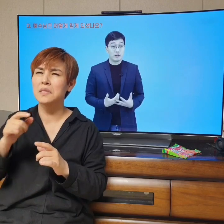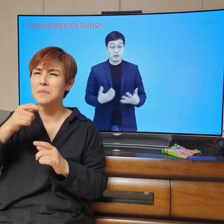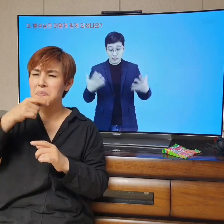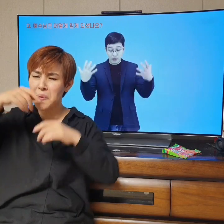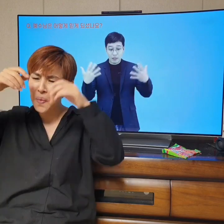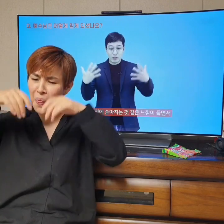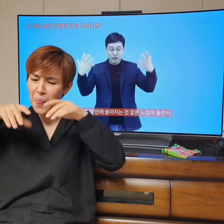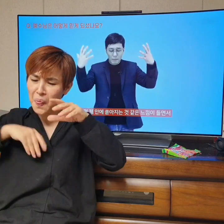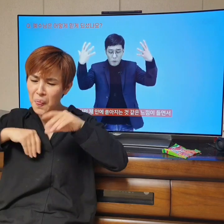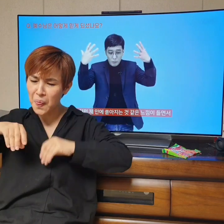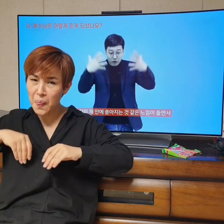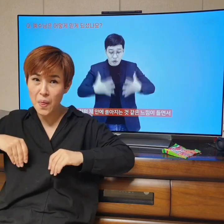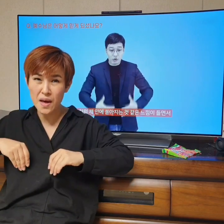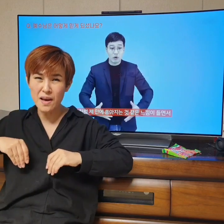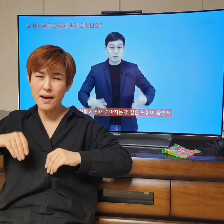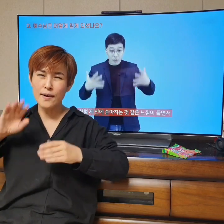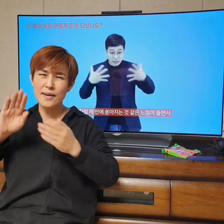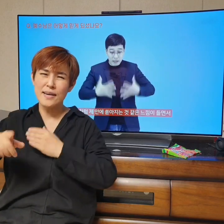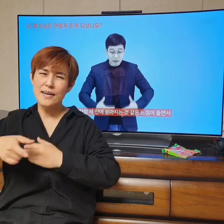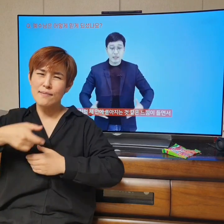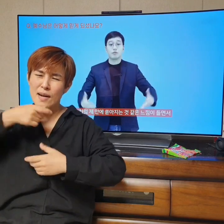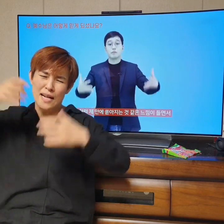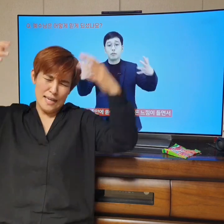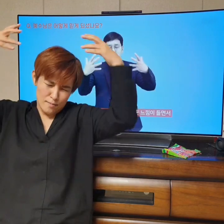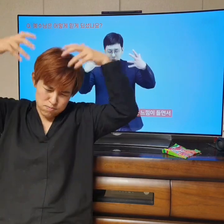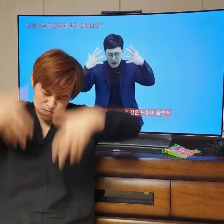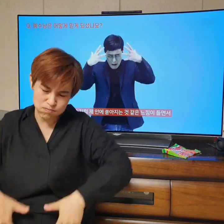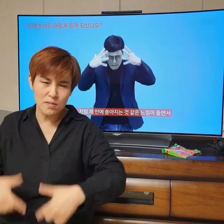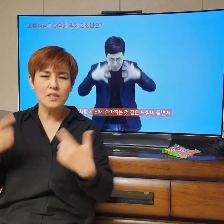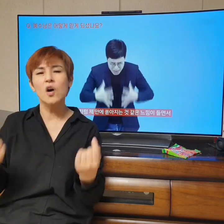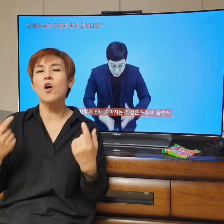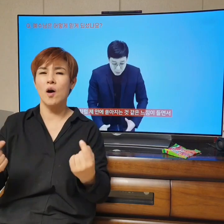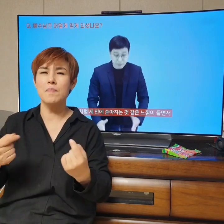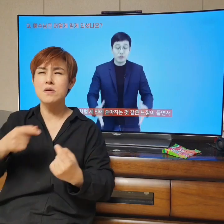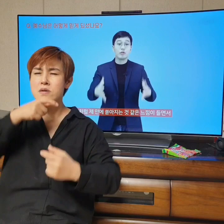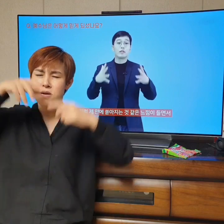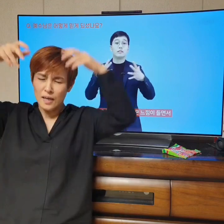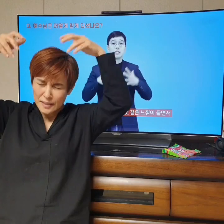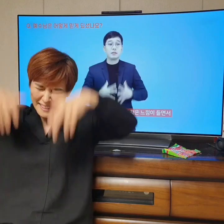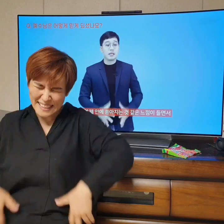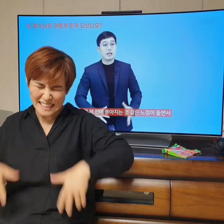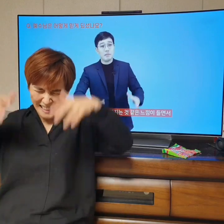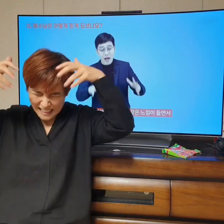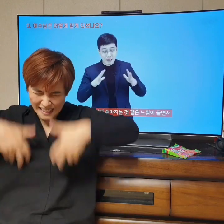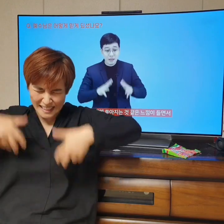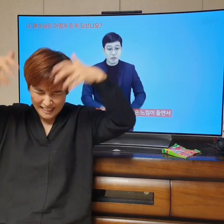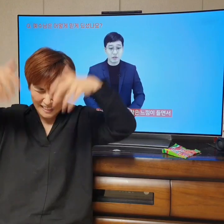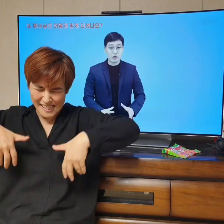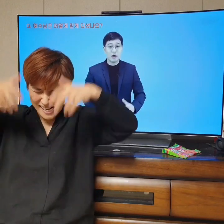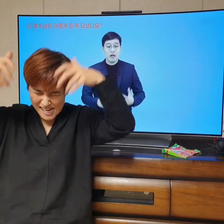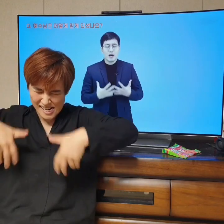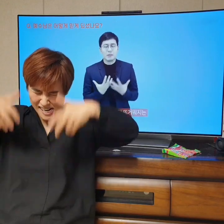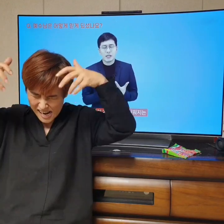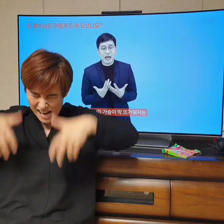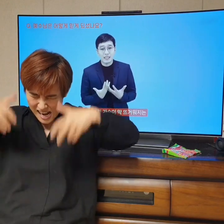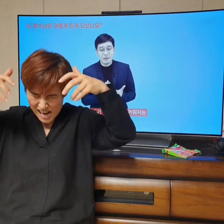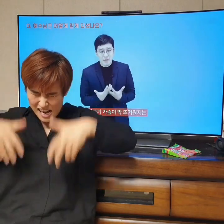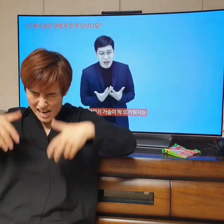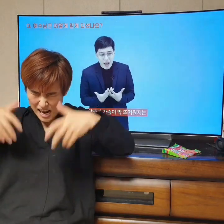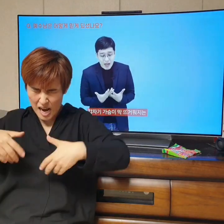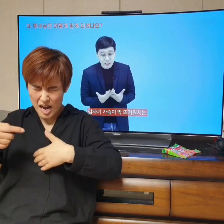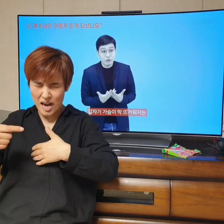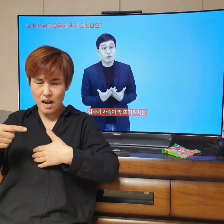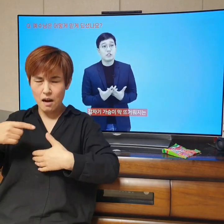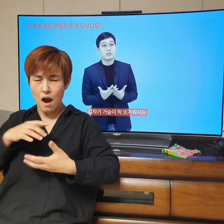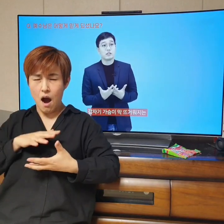가랑비에 옷이 졌잖아요. 근데 나중에 그게 폭포수처럼 처음엔 그랬는데 나중에 폭포수처럼 막 쏟아붓는 것 같은 느낌이 제 안에 막 들면서 갑자기